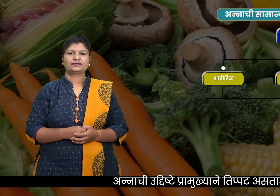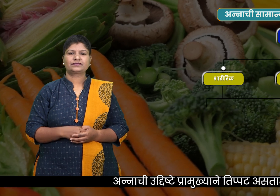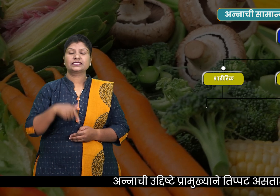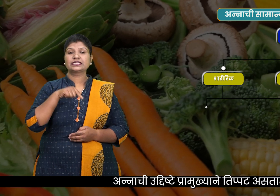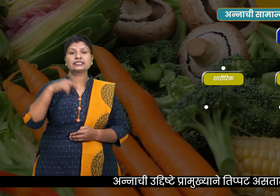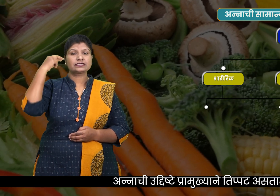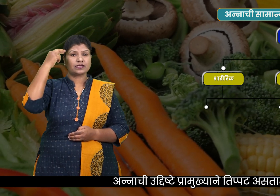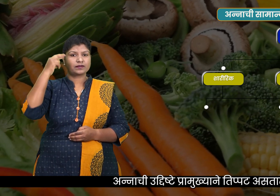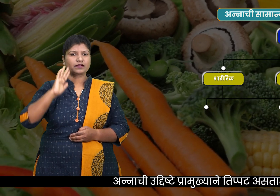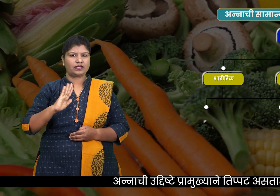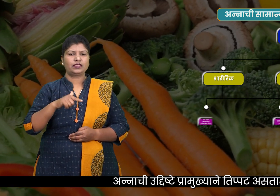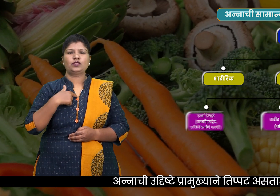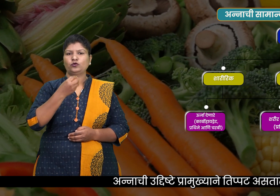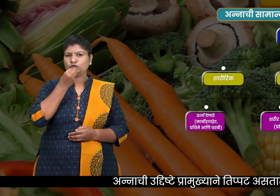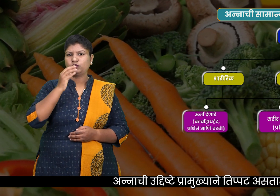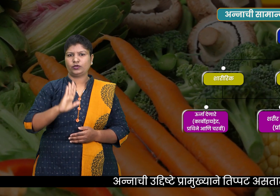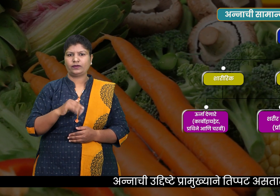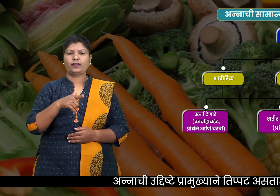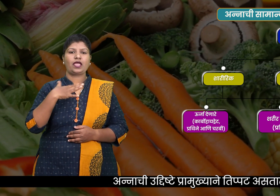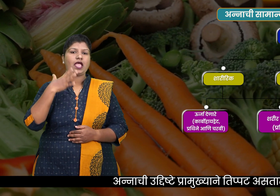अन्नाची उद्दिष्टे प्रामुख्याने तिप्पट असतात.